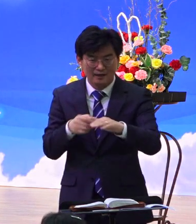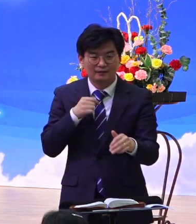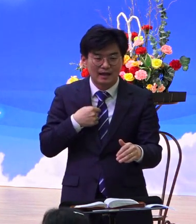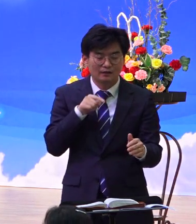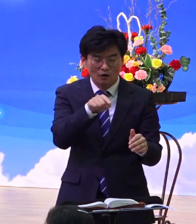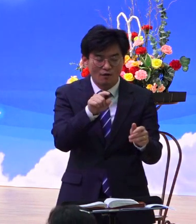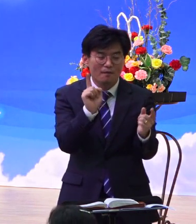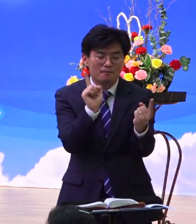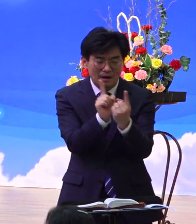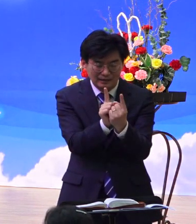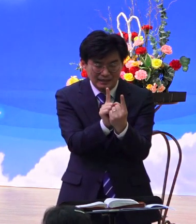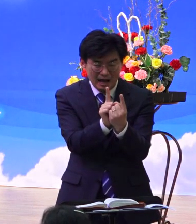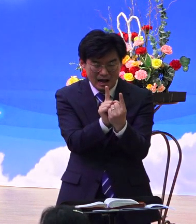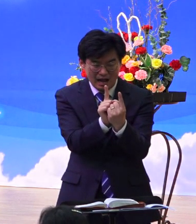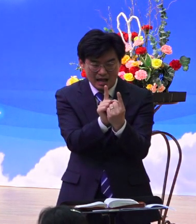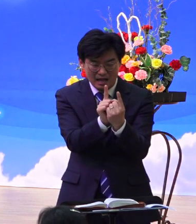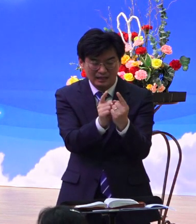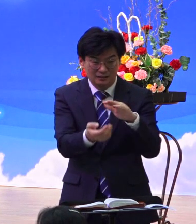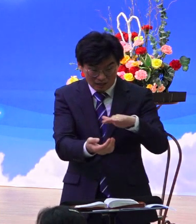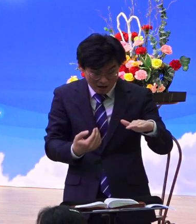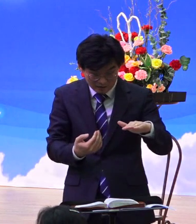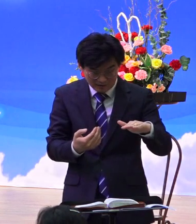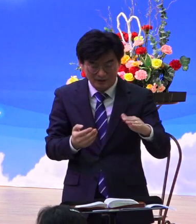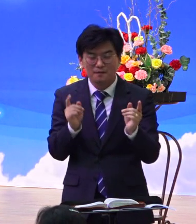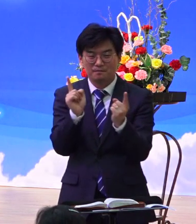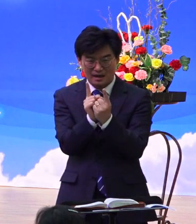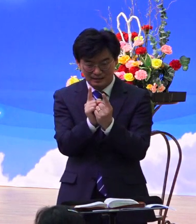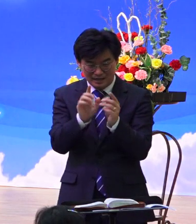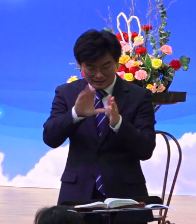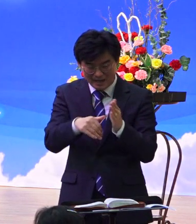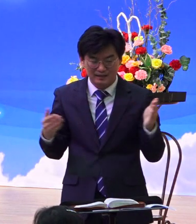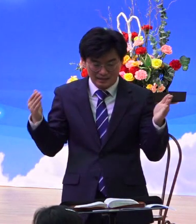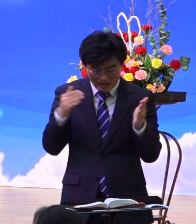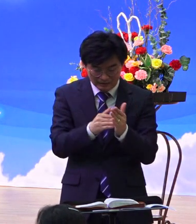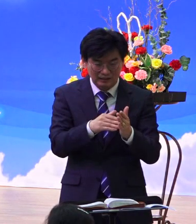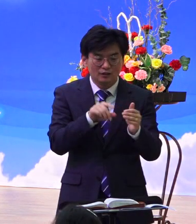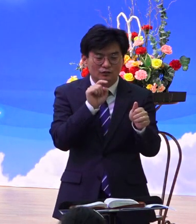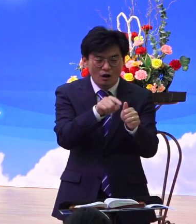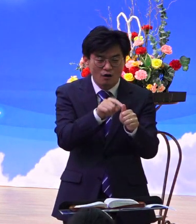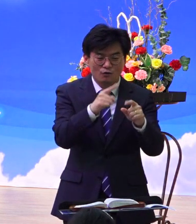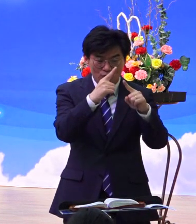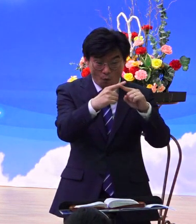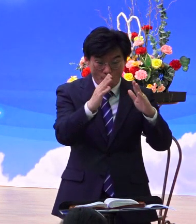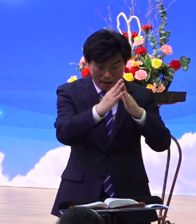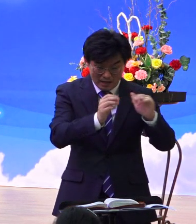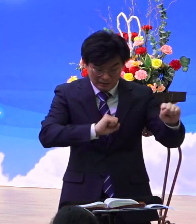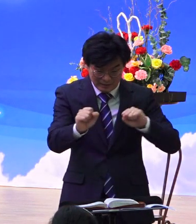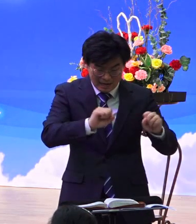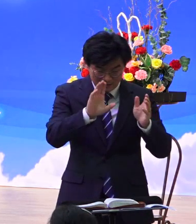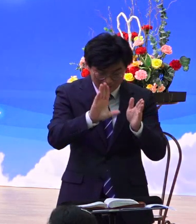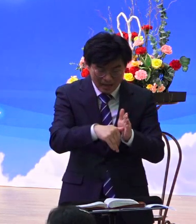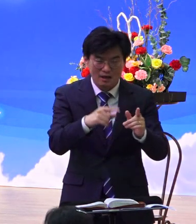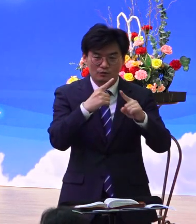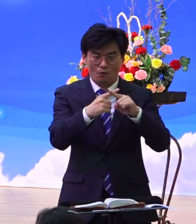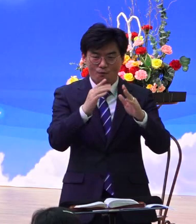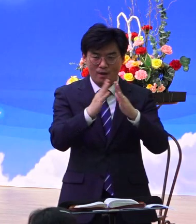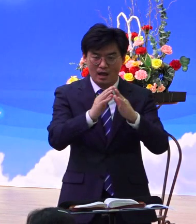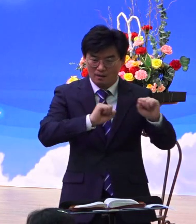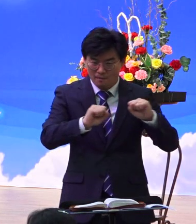때까지 성경을 읽고 권하고 가르치는 일에 전념하라. 성경을